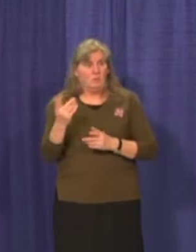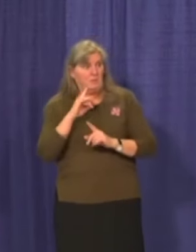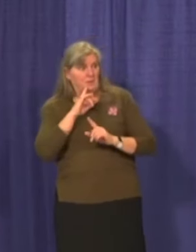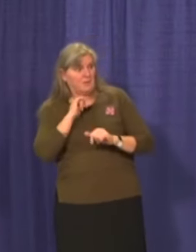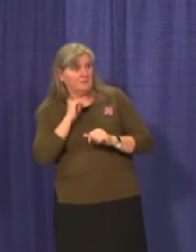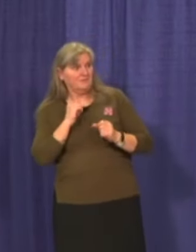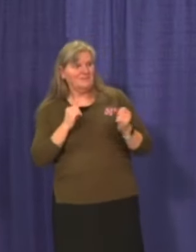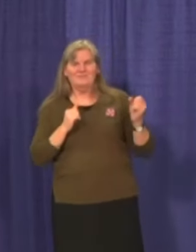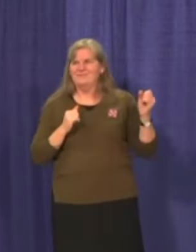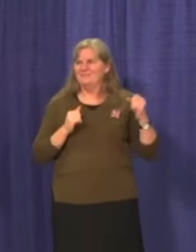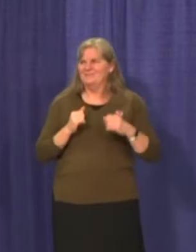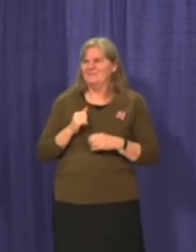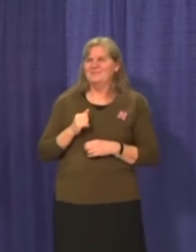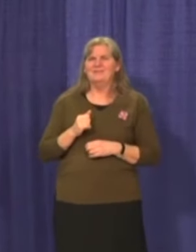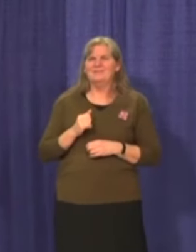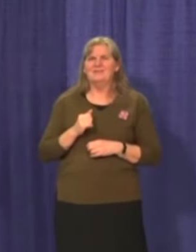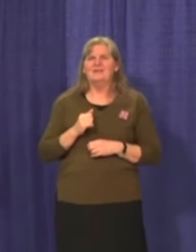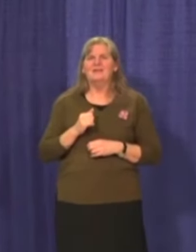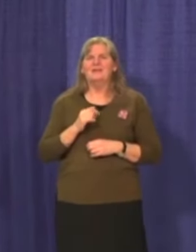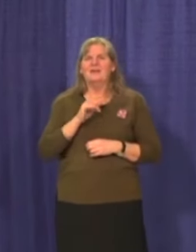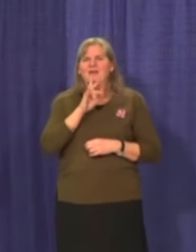Je vais essayer.